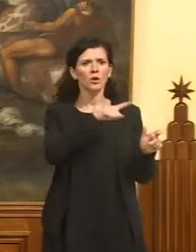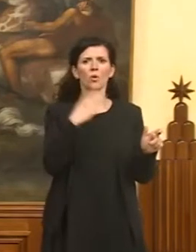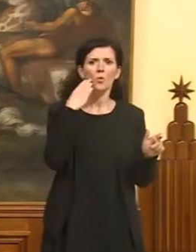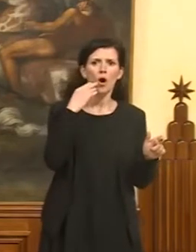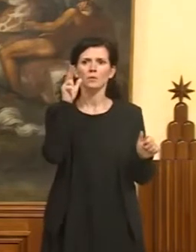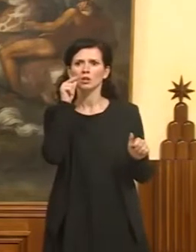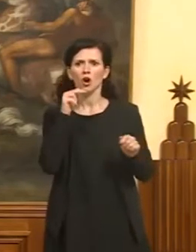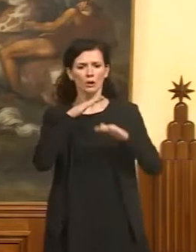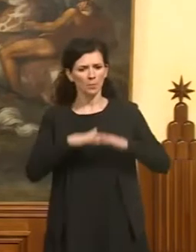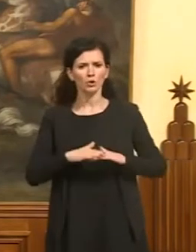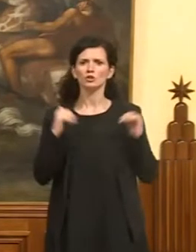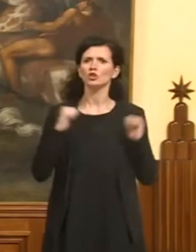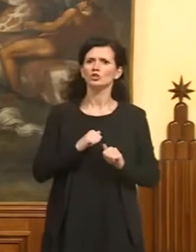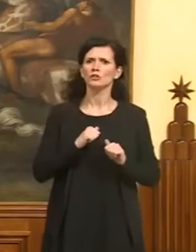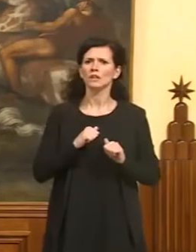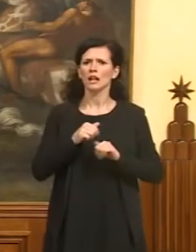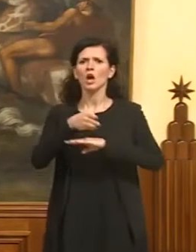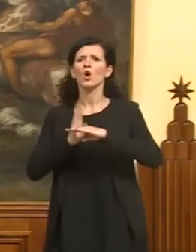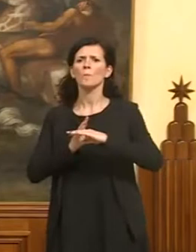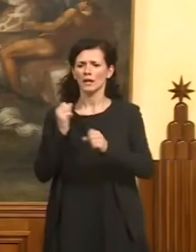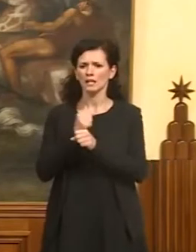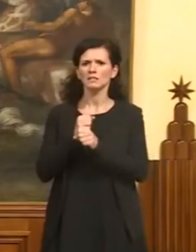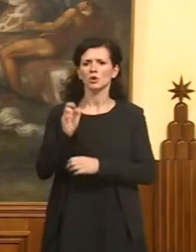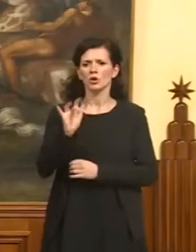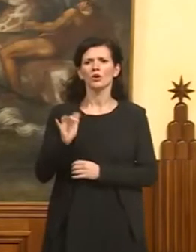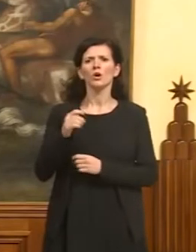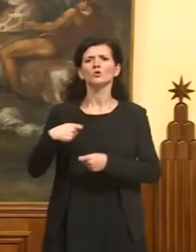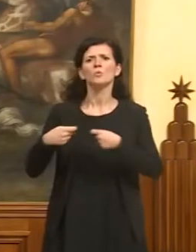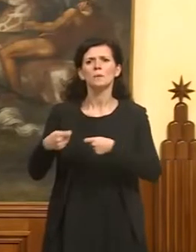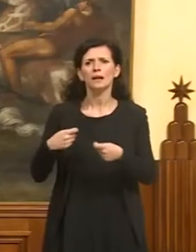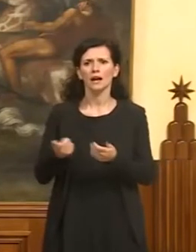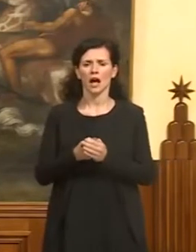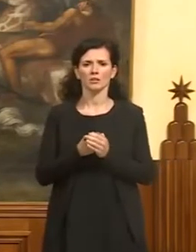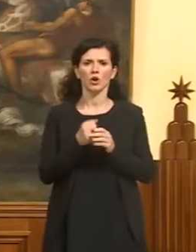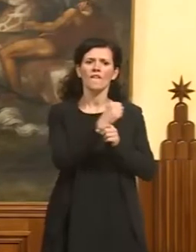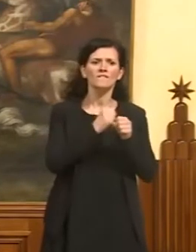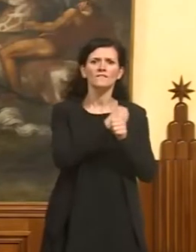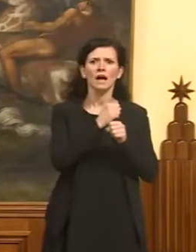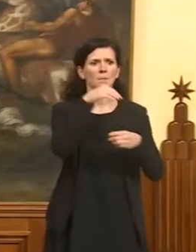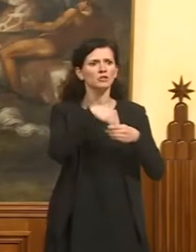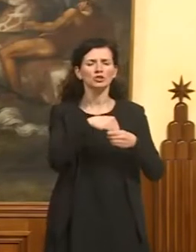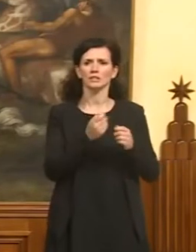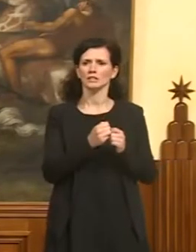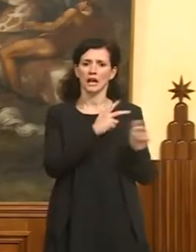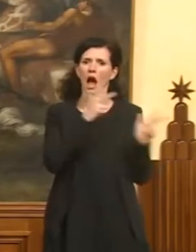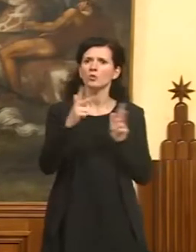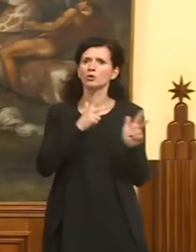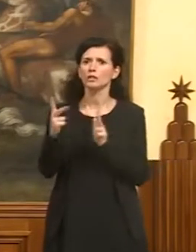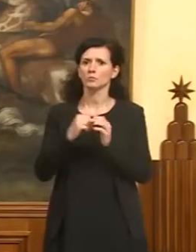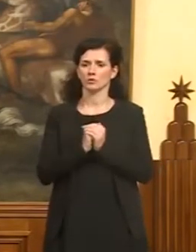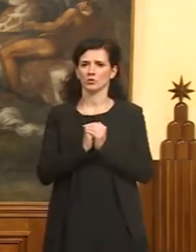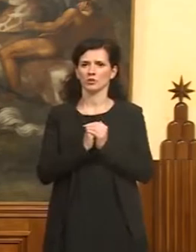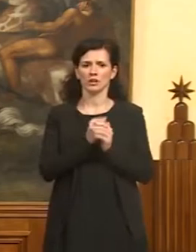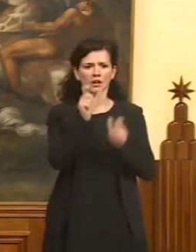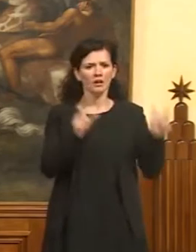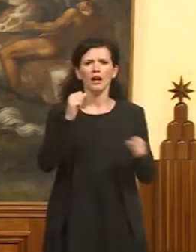protezione civile, ai commessi nei supermercati, ai farmacisti, agli autotrasportatori, ai lavoratori nei servizi